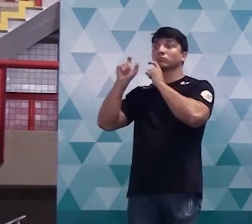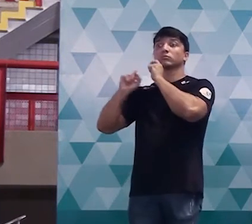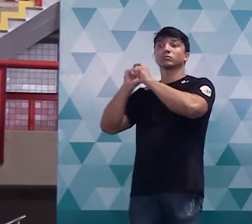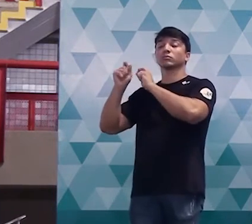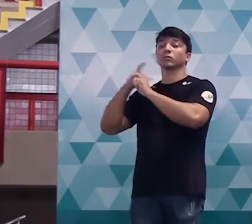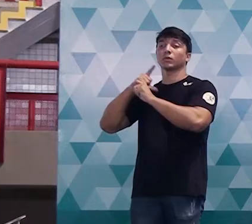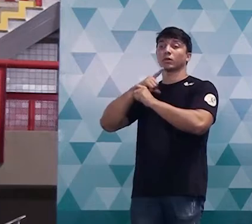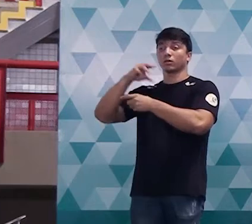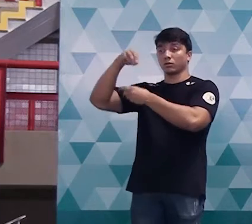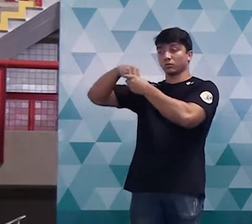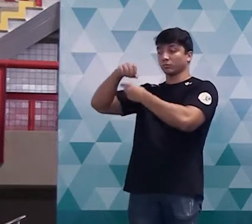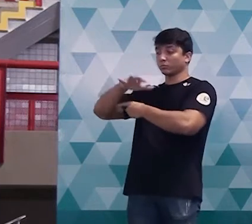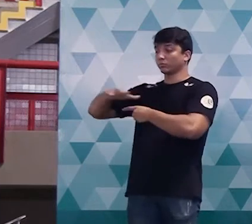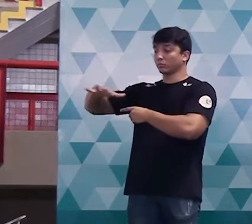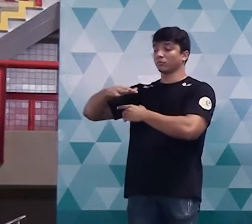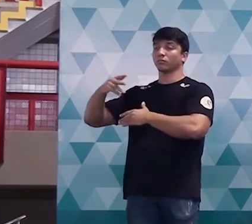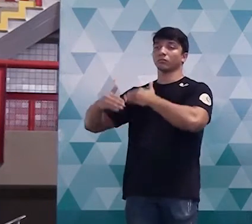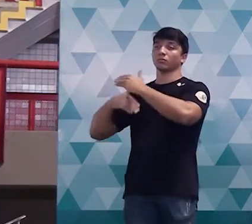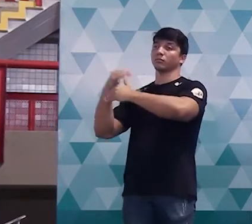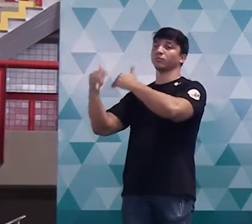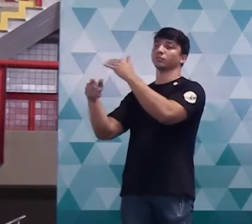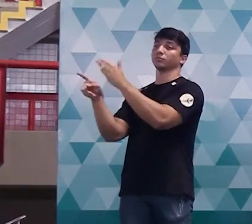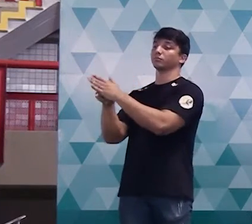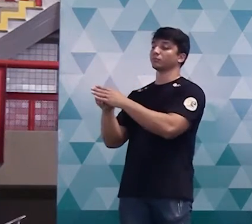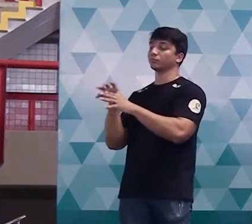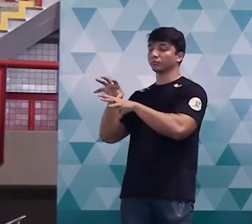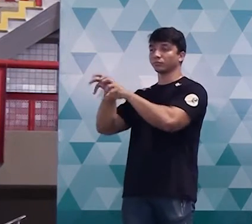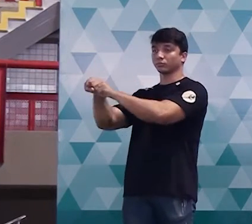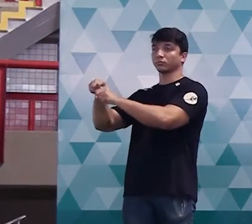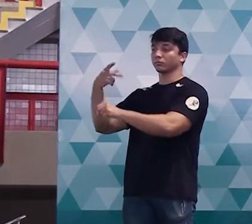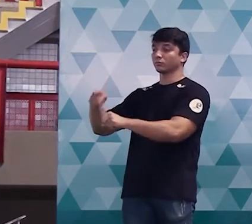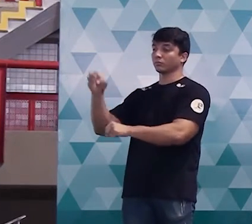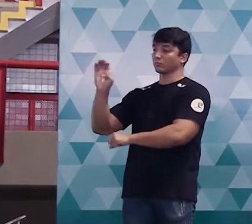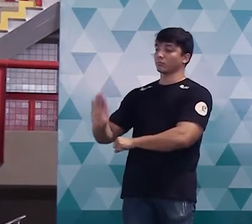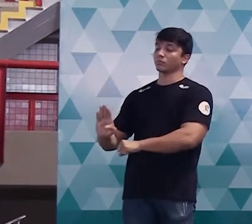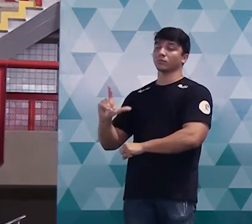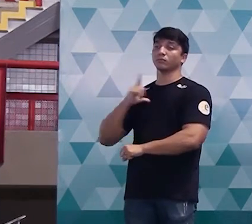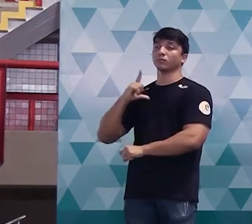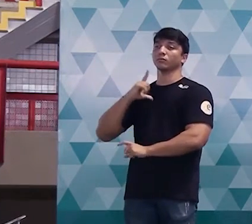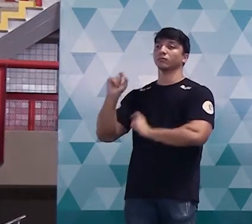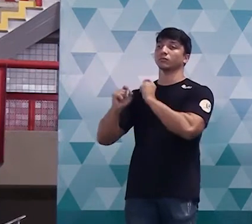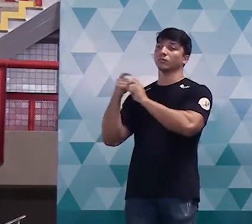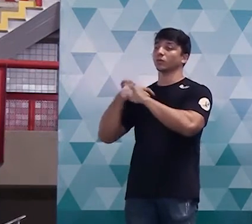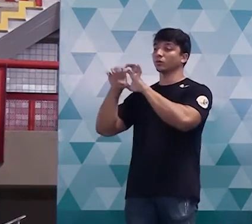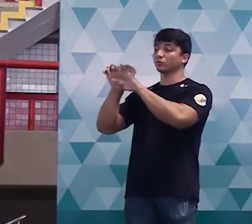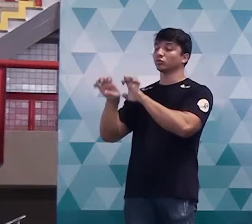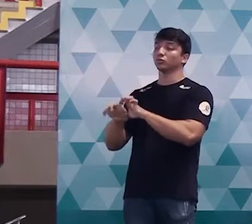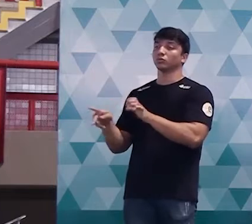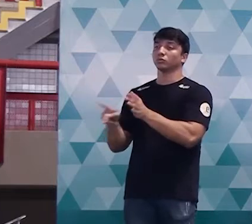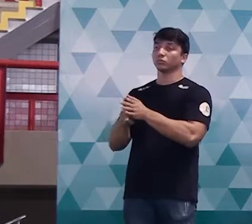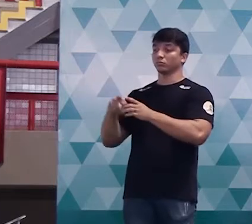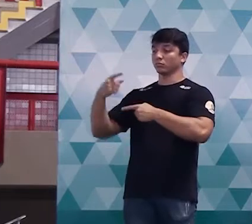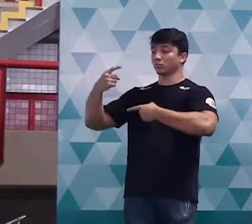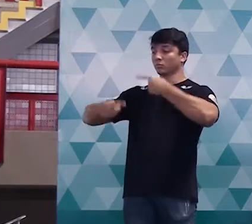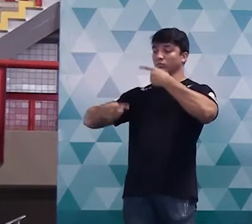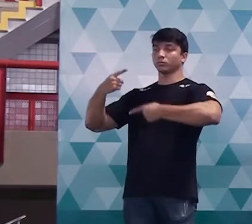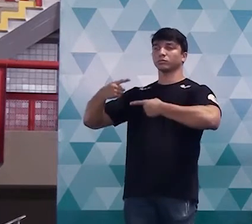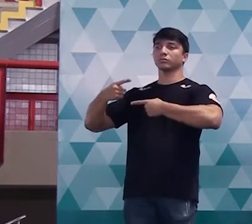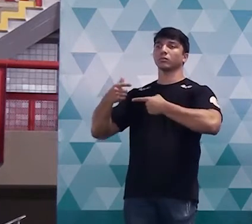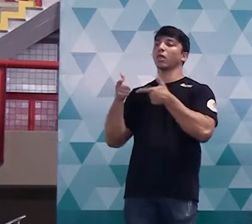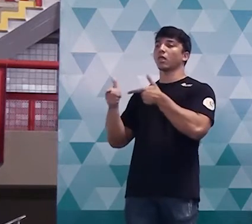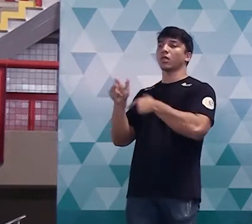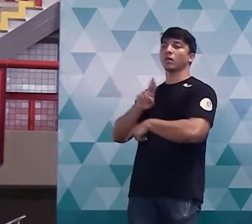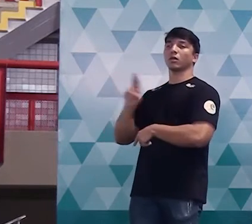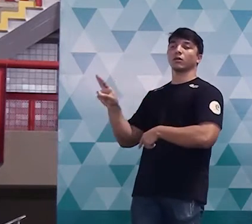que dentro do processo de colonização, nós vamos precisar de uma estrutura política. Como se